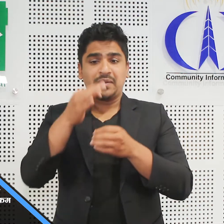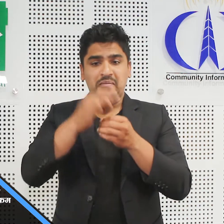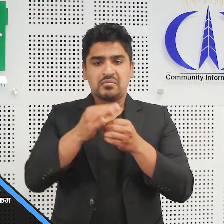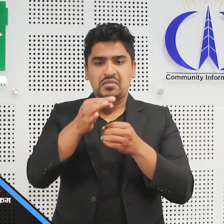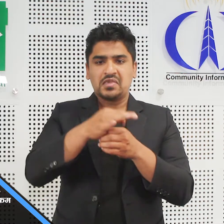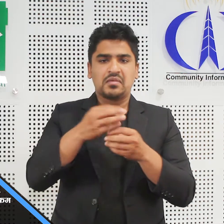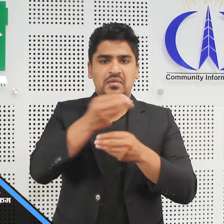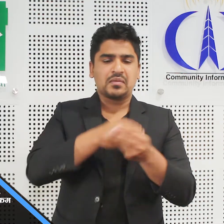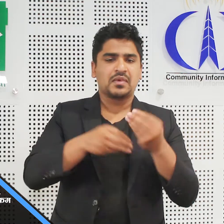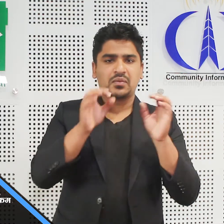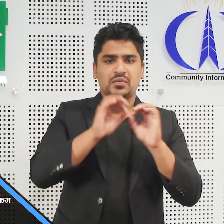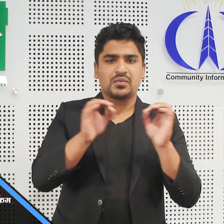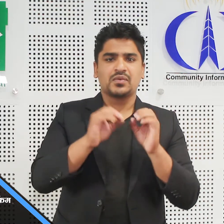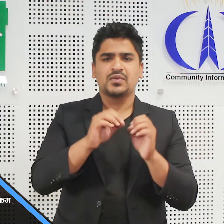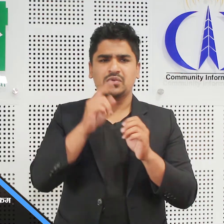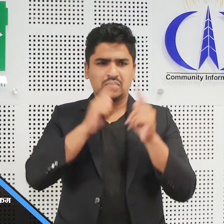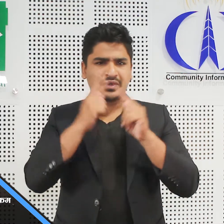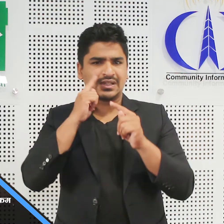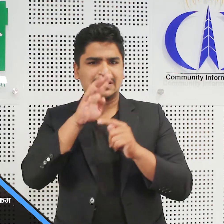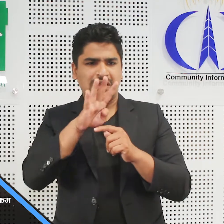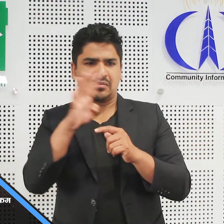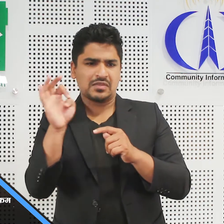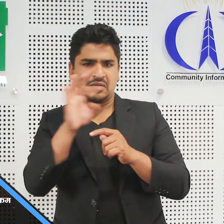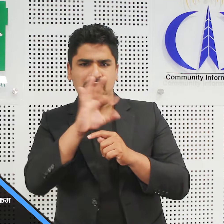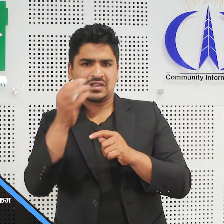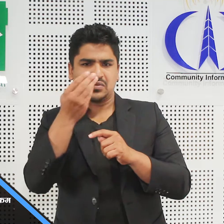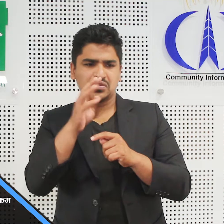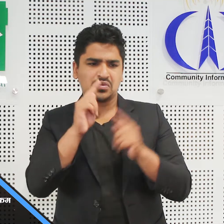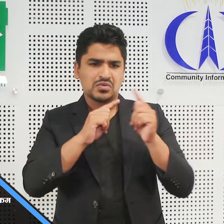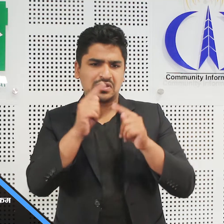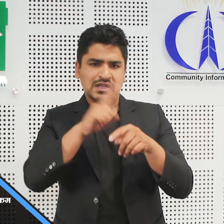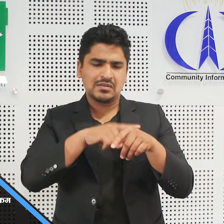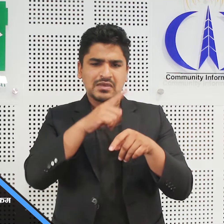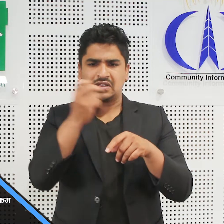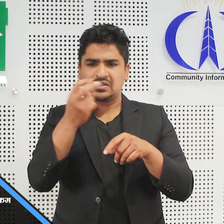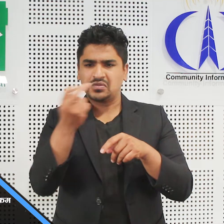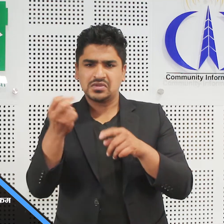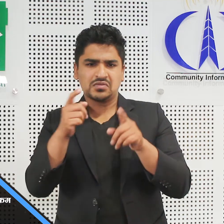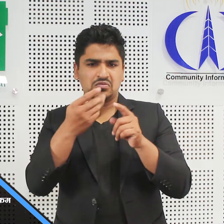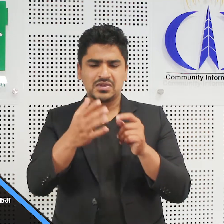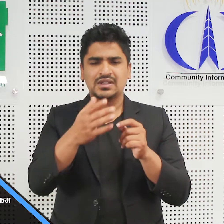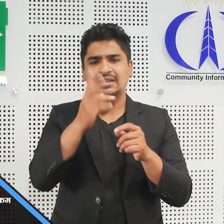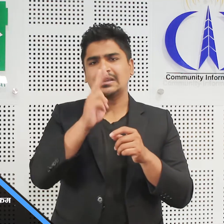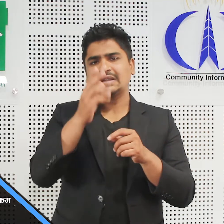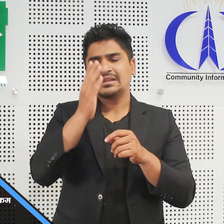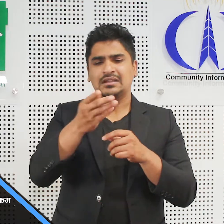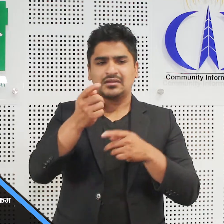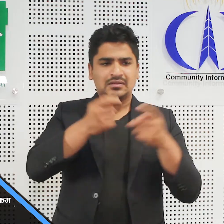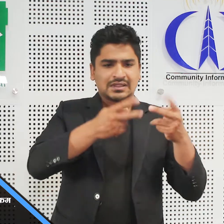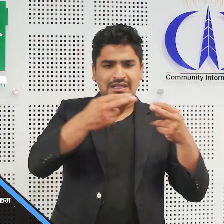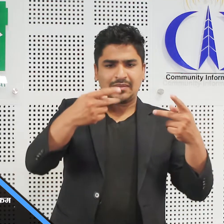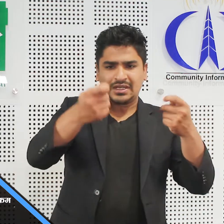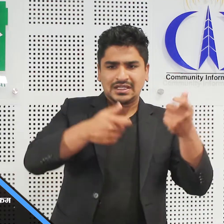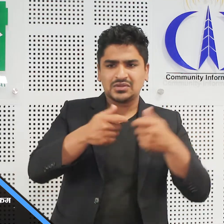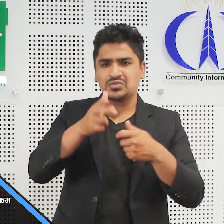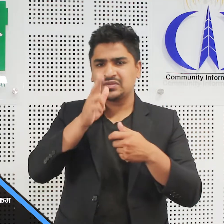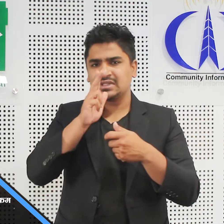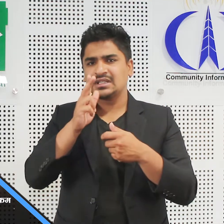छ, ऋण काट्दै भाडा तिर्दै गरेको छु, व्यापार छैन, कुनै बेला 4-5 सय हुन्छ, कुनै बेला